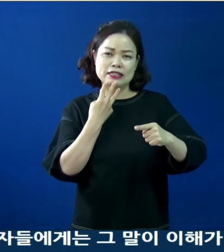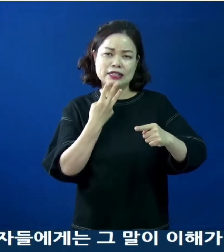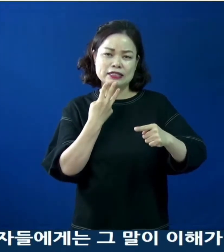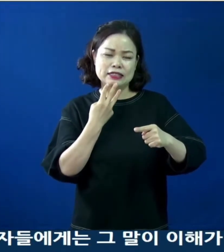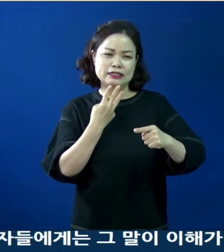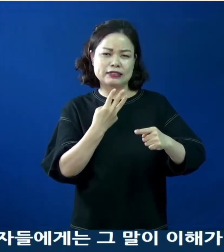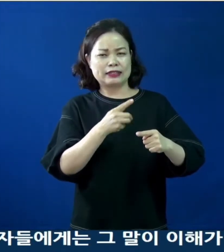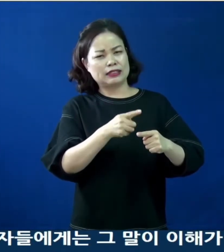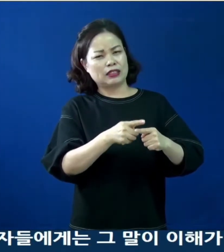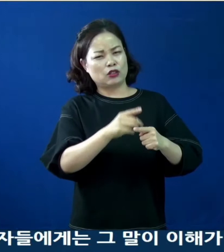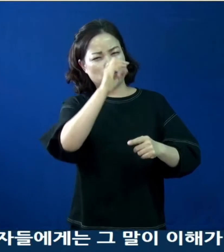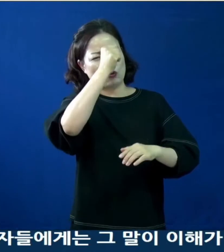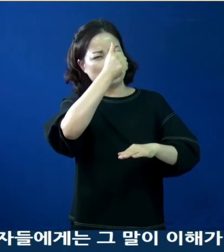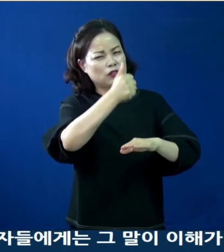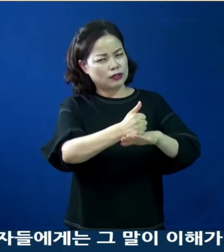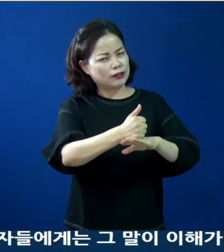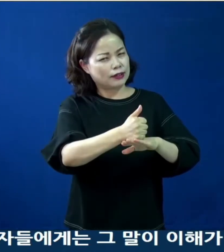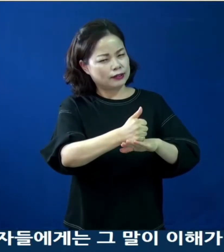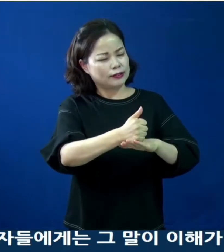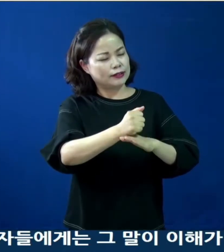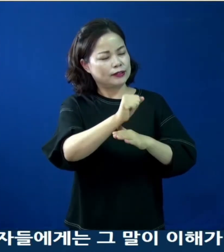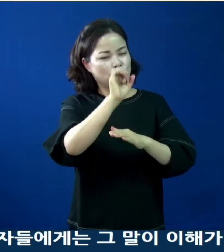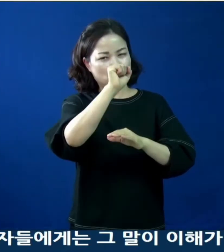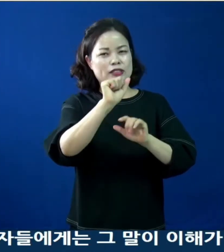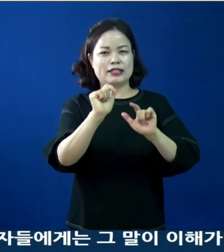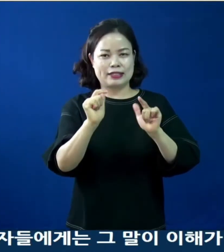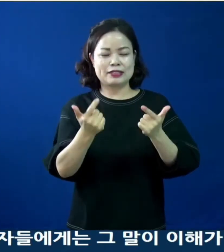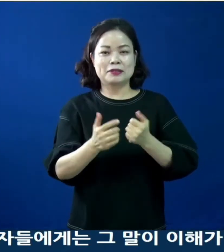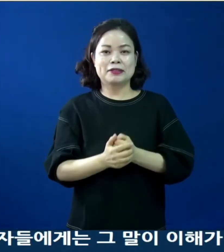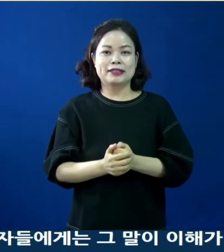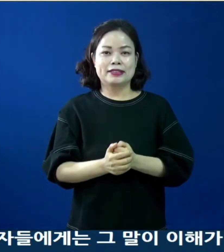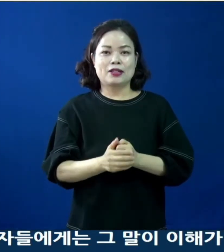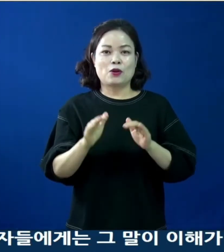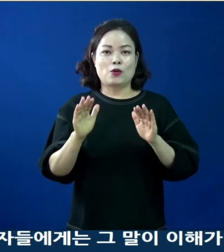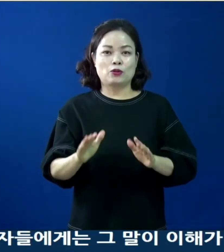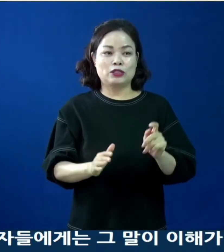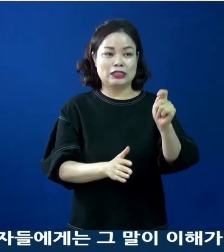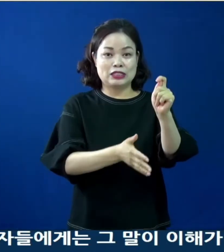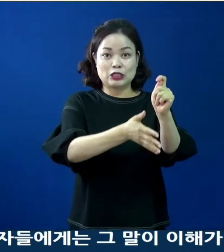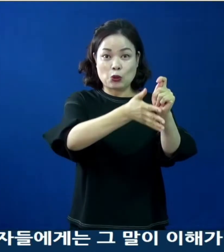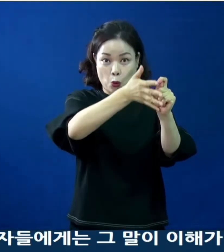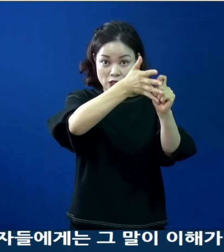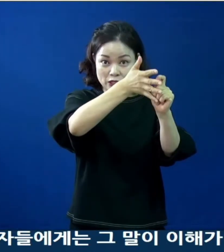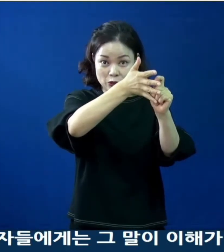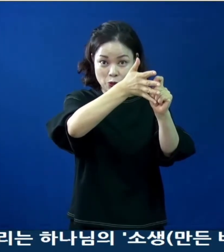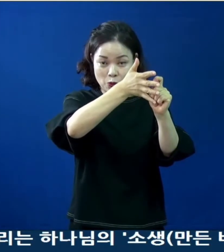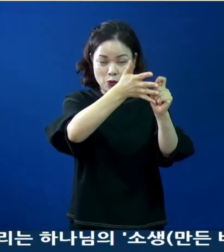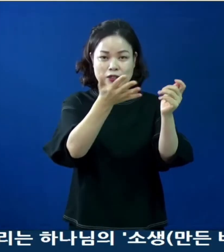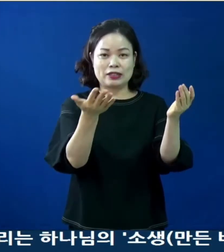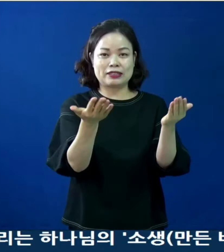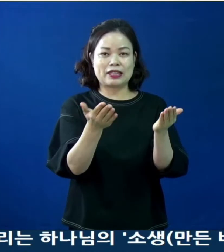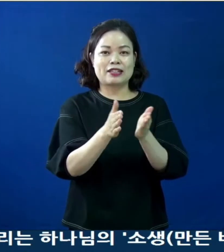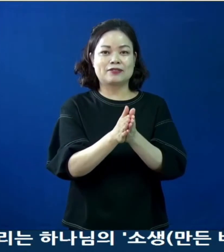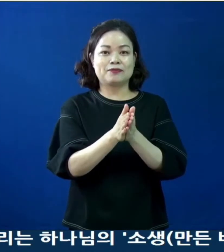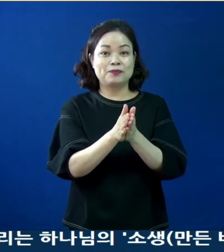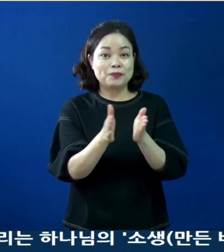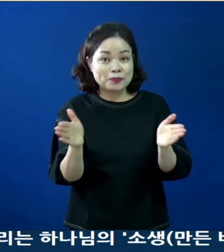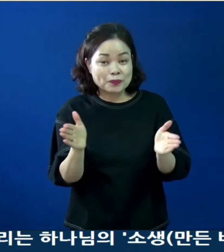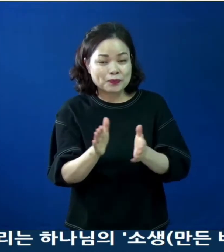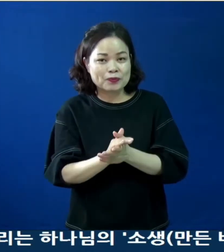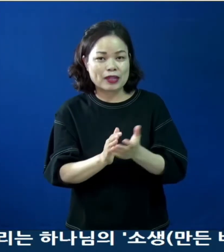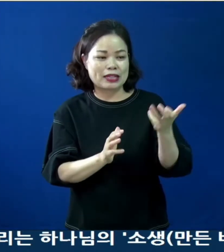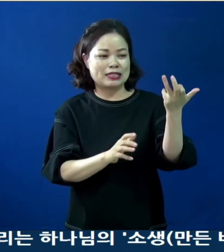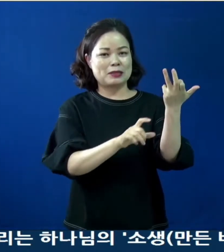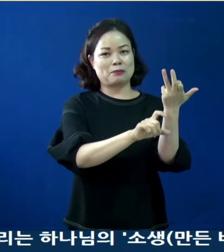결과를 얻지 못했습니다. 선교적인 열매를. 그래서 오늘 이제 그 고린도 사역 첫 절로 가보시면